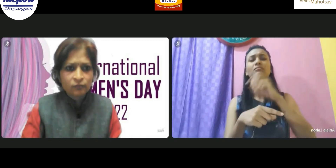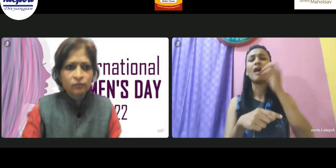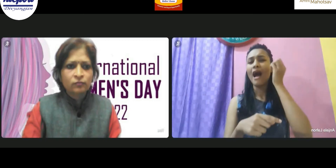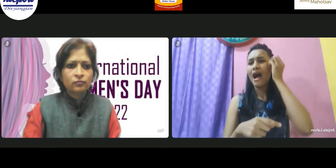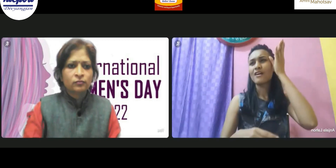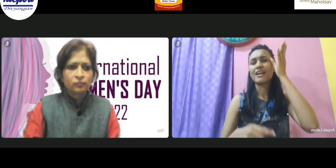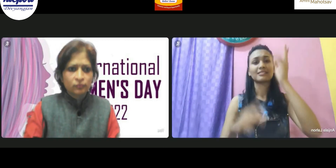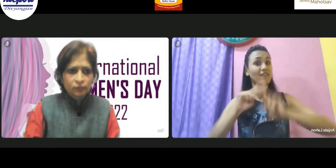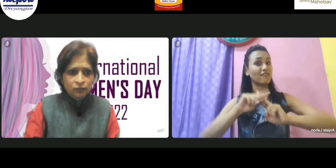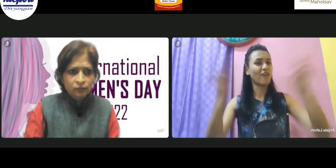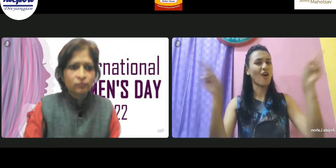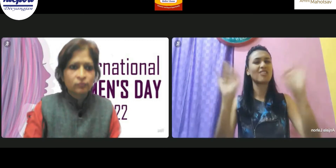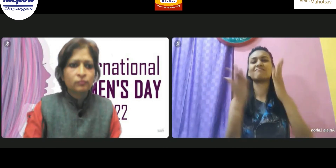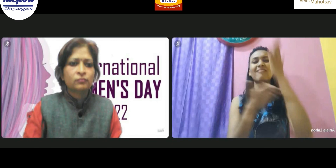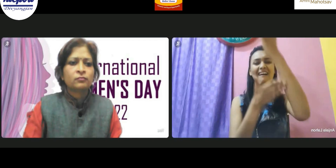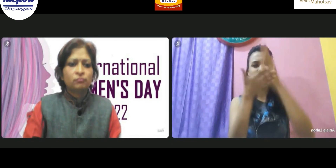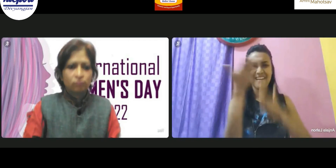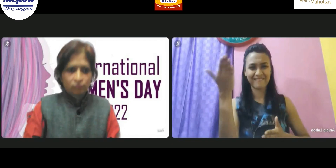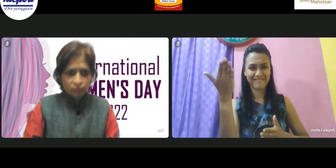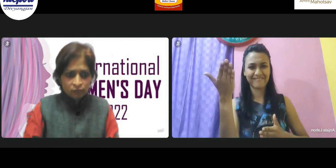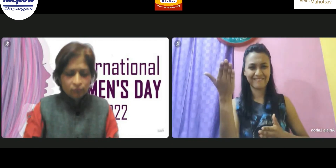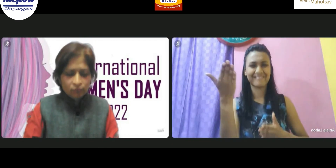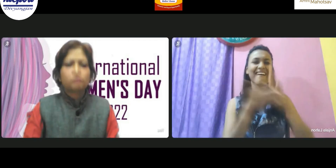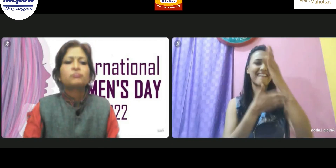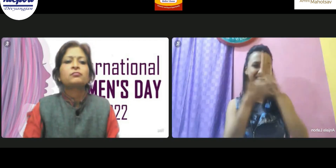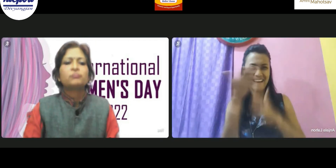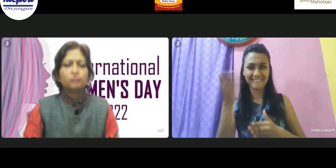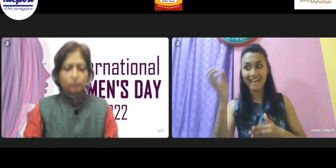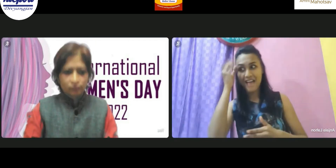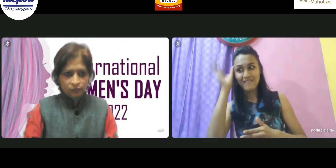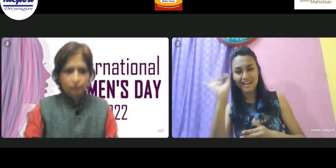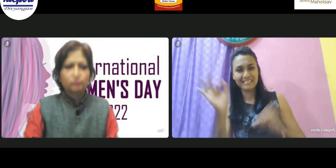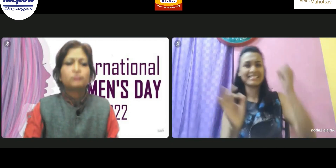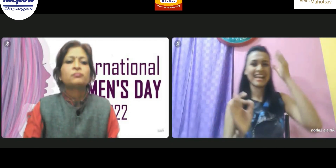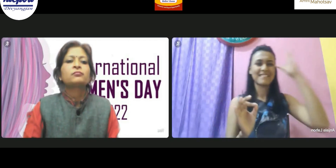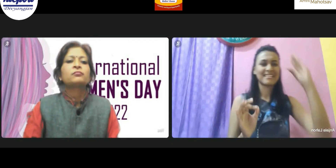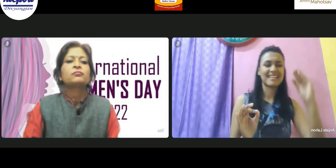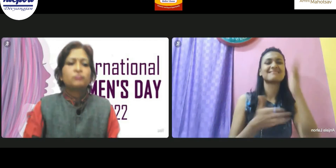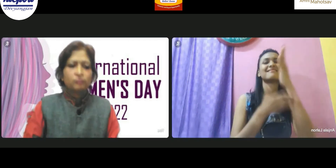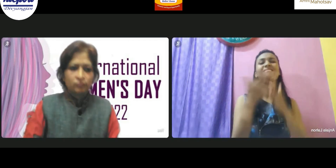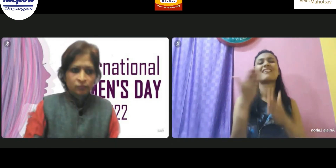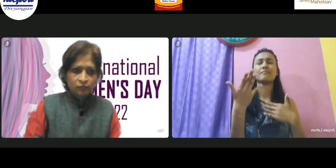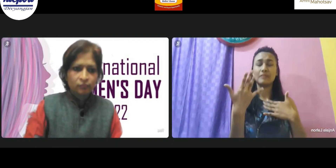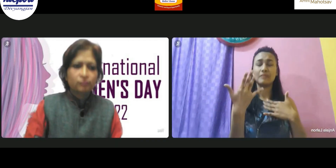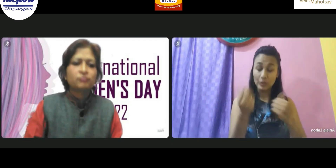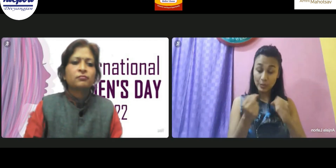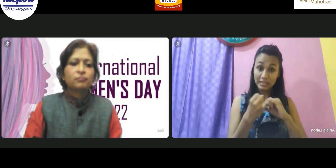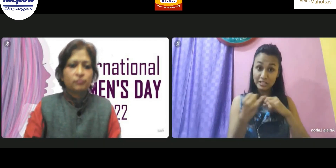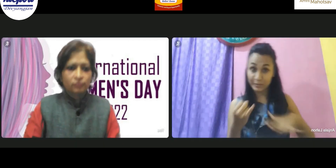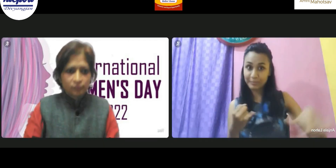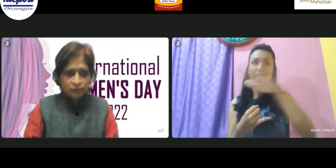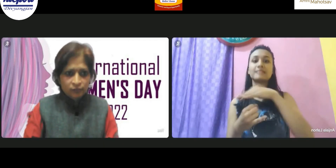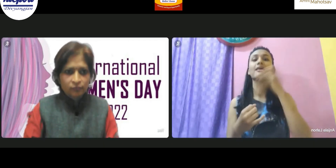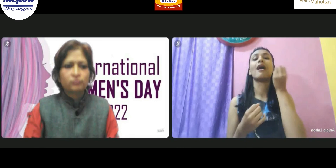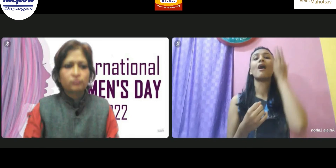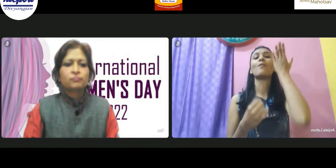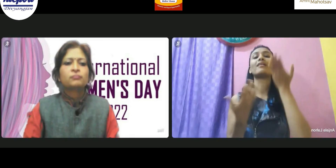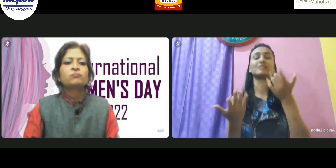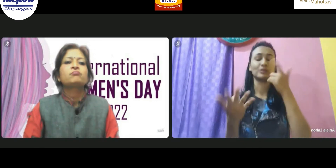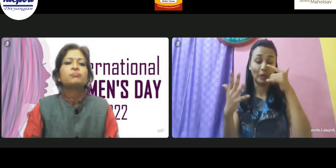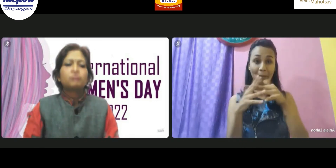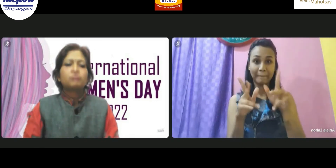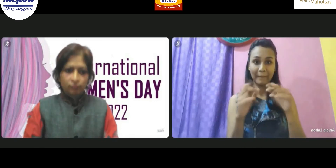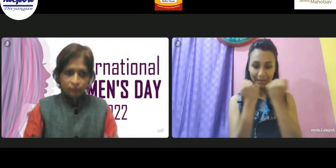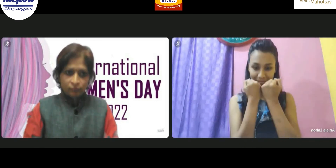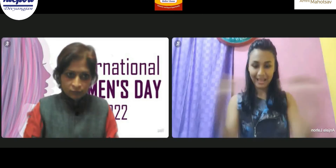हैं। महिलाओं को जागरूक करना बहुत आवश्यक है, लेकिन हम जानते हैं अभी हमारे देश में महिलाएं उतनी जागरूक